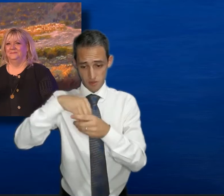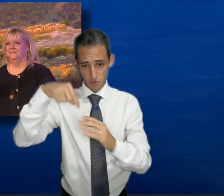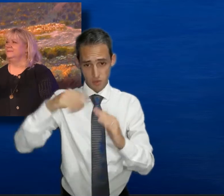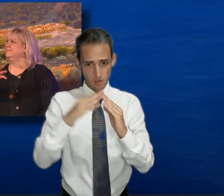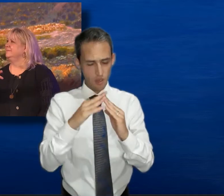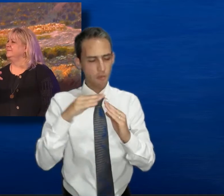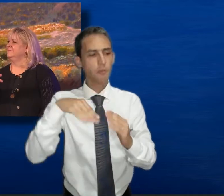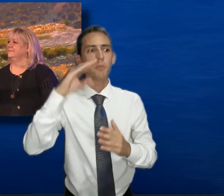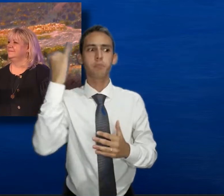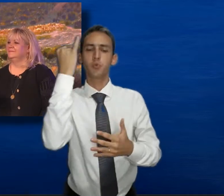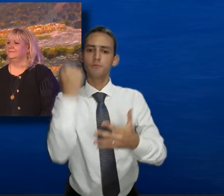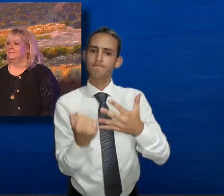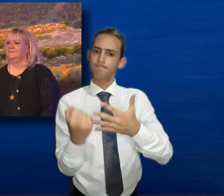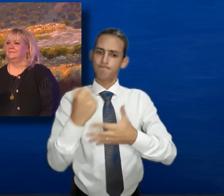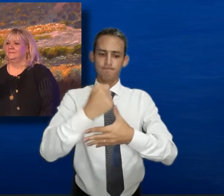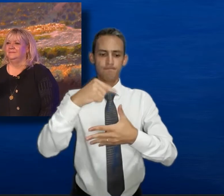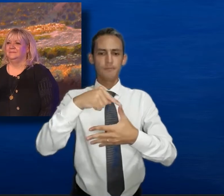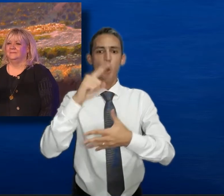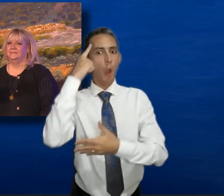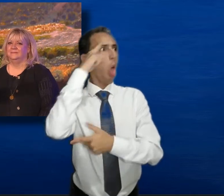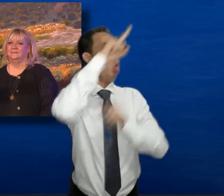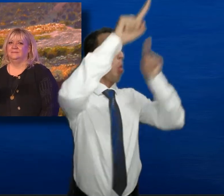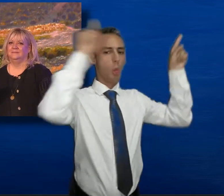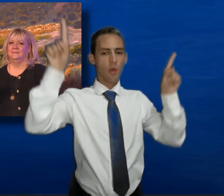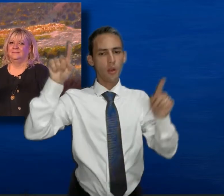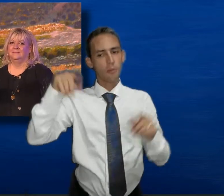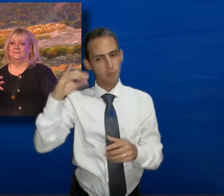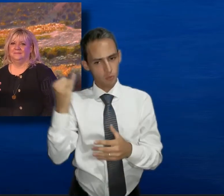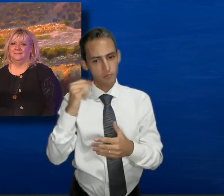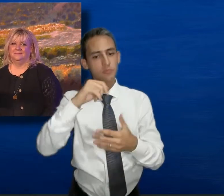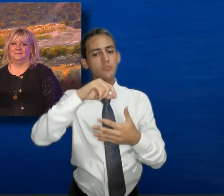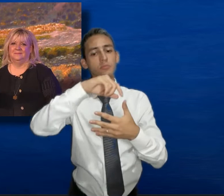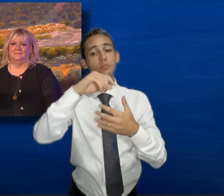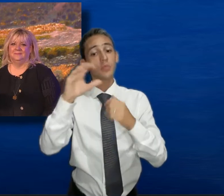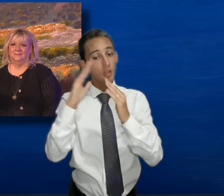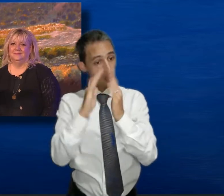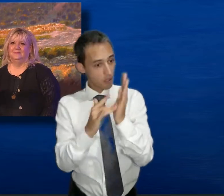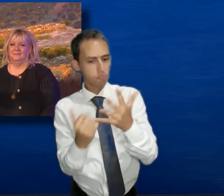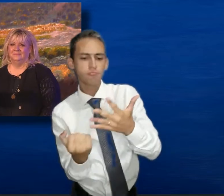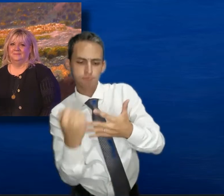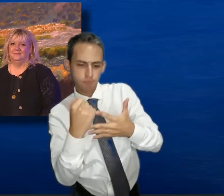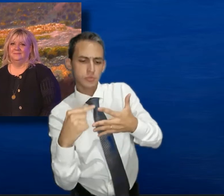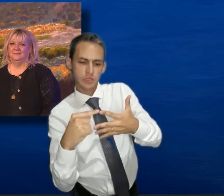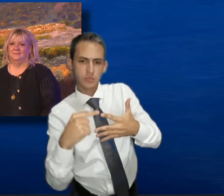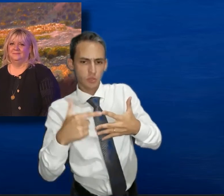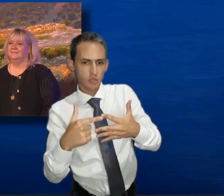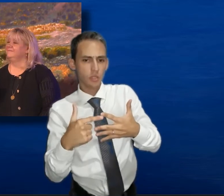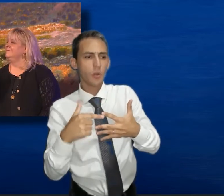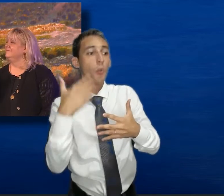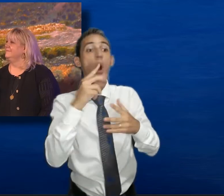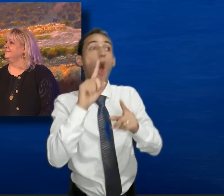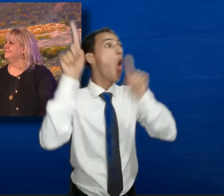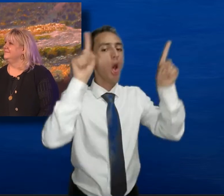faça do lar a prioridade, não a igreja ou o trabalho. Quando você estiver no trabalho, decida fazer do trabalho a prioridade, não o lar e a